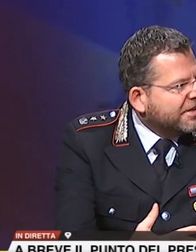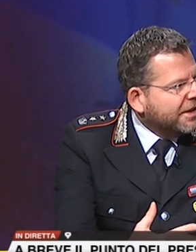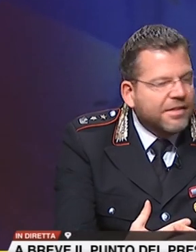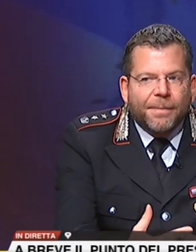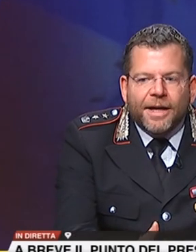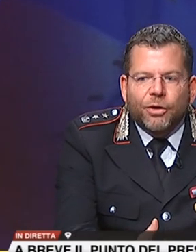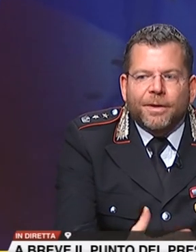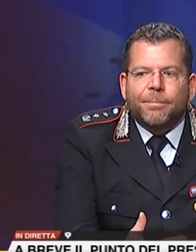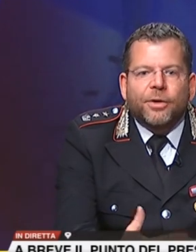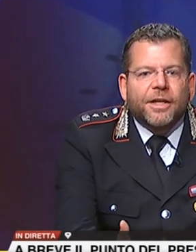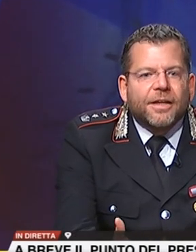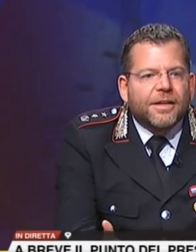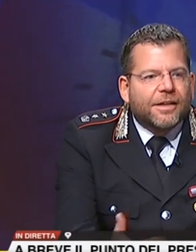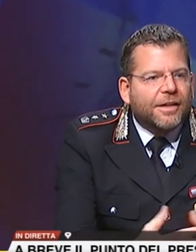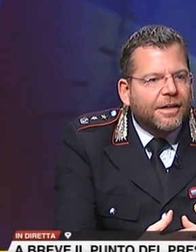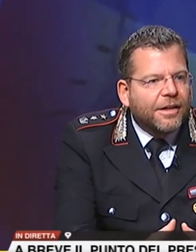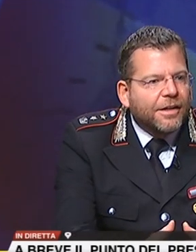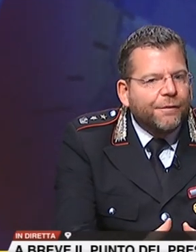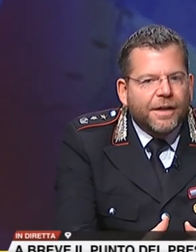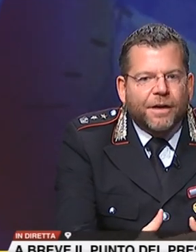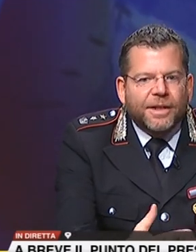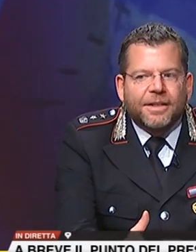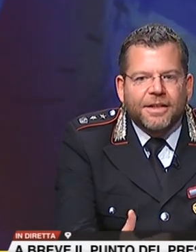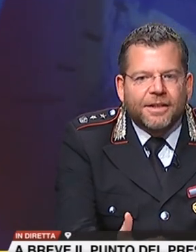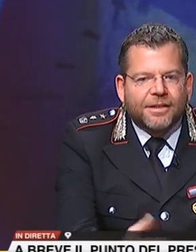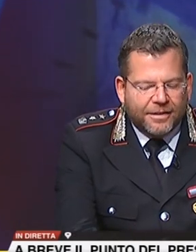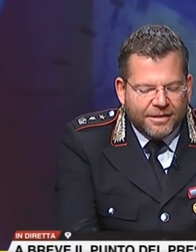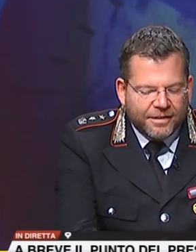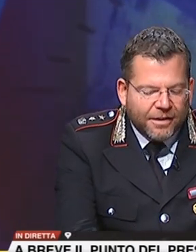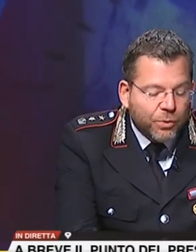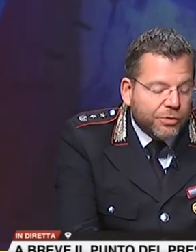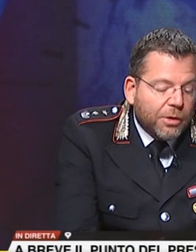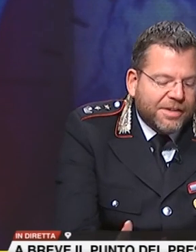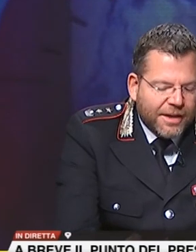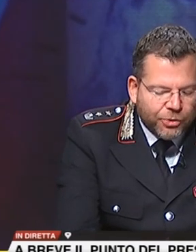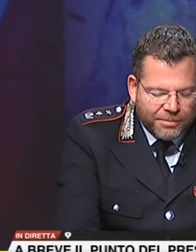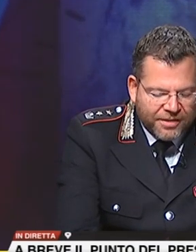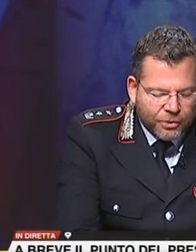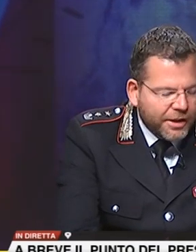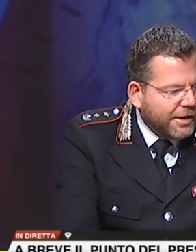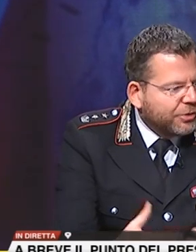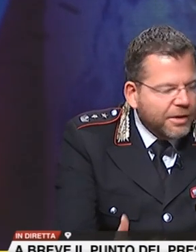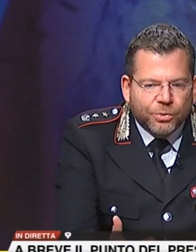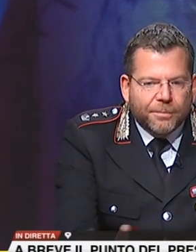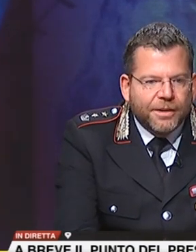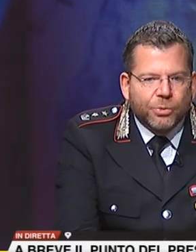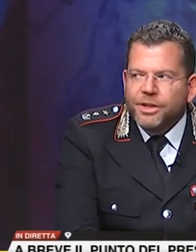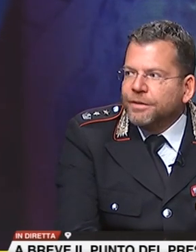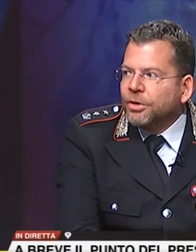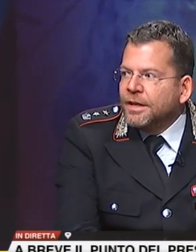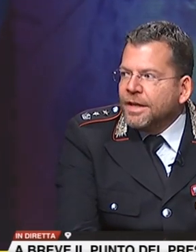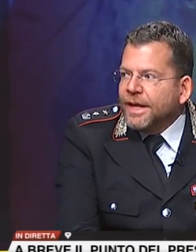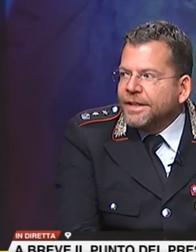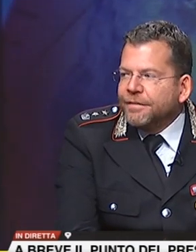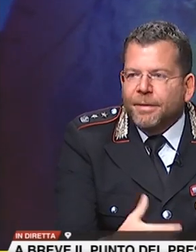istituzioni si parlino, perché poi il fine veramente e questo è un messaggio che mi sento di dare, insomma, assolutamente